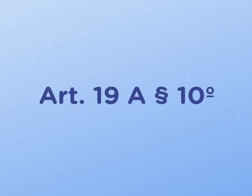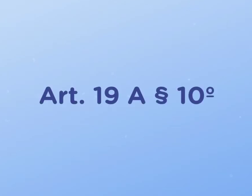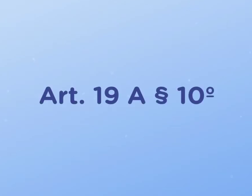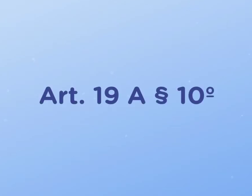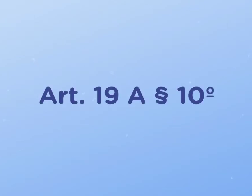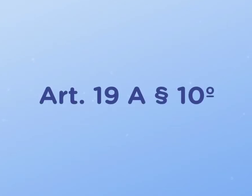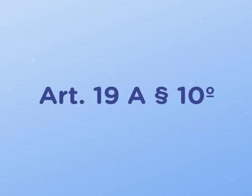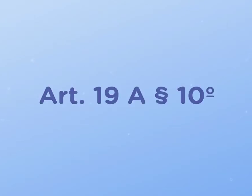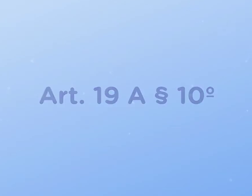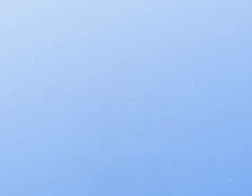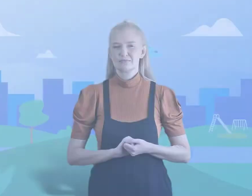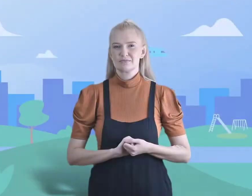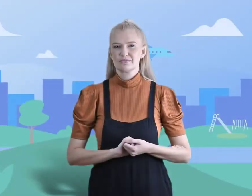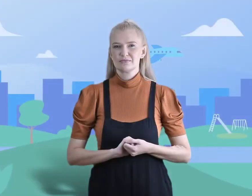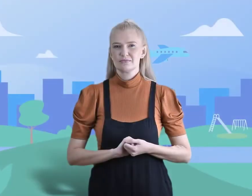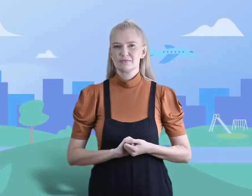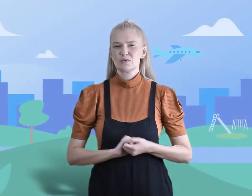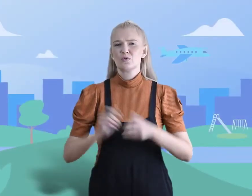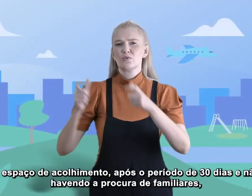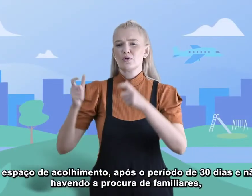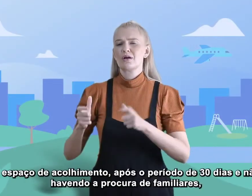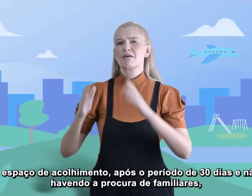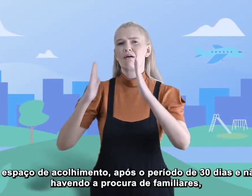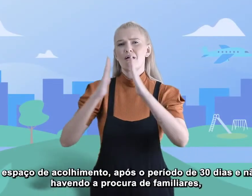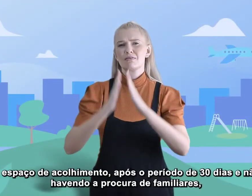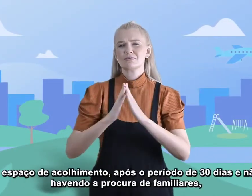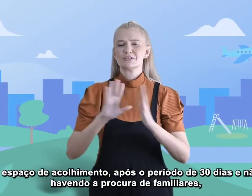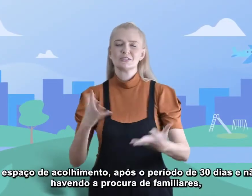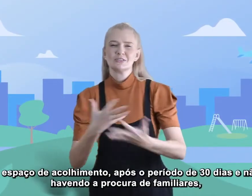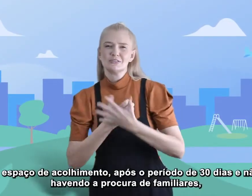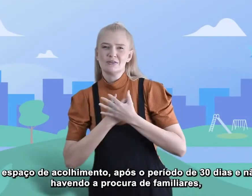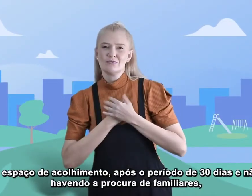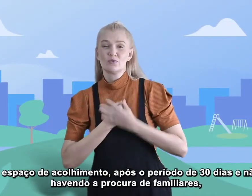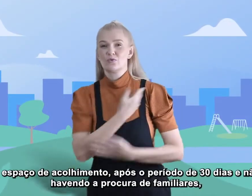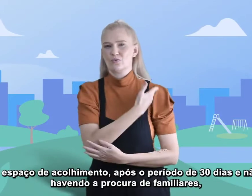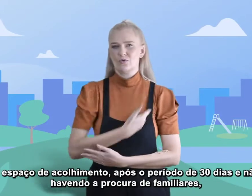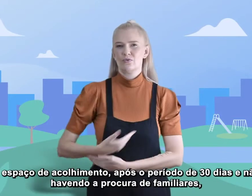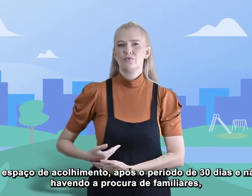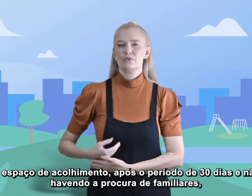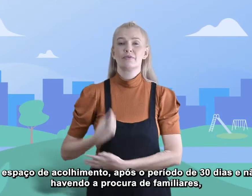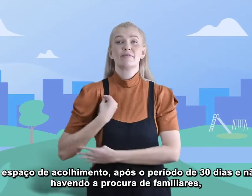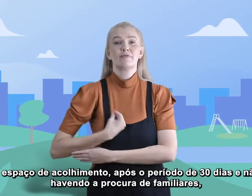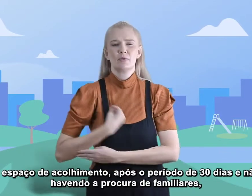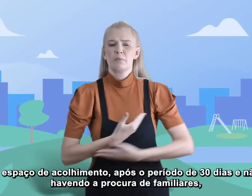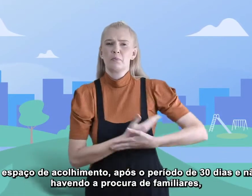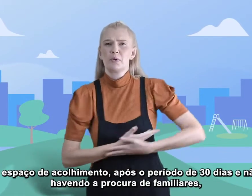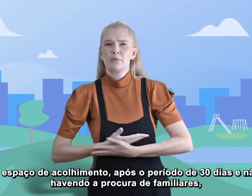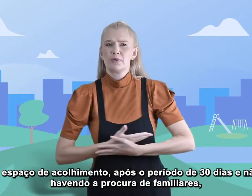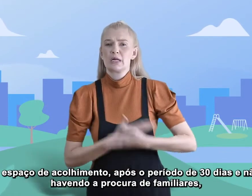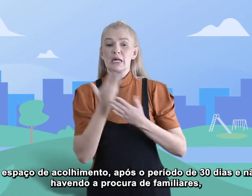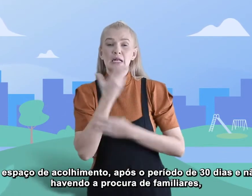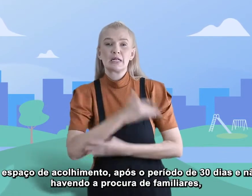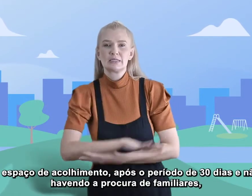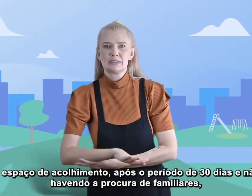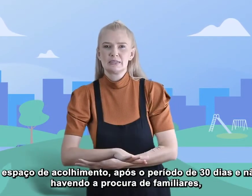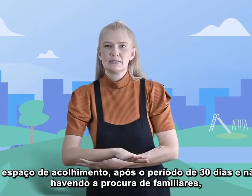Artigo 19A, parágrafo 10º. O espaço de acolhimento, após o período de 30 dias, e não havendo